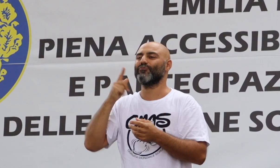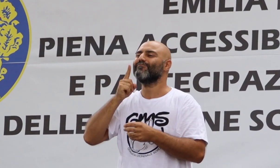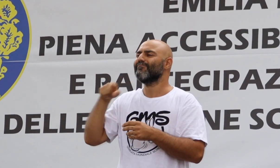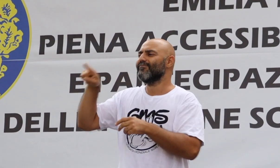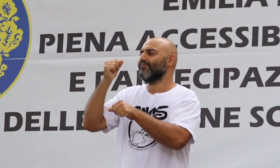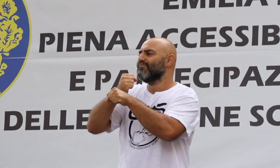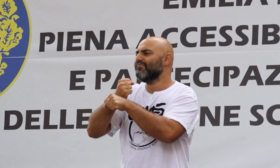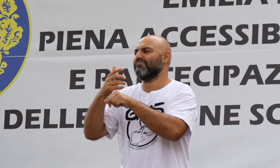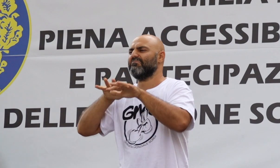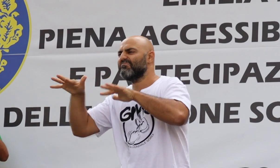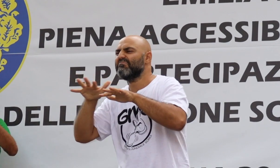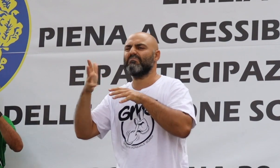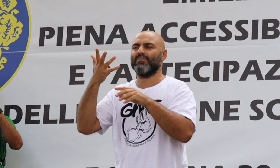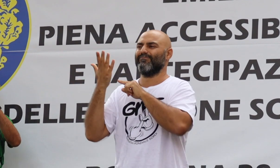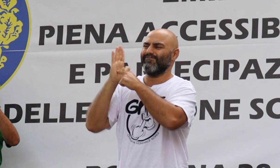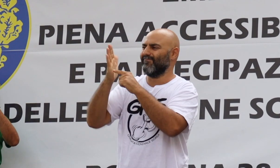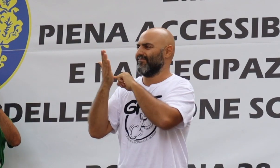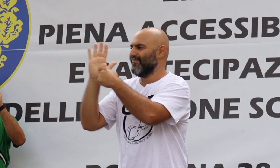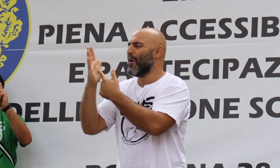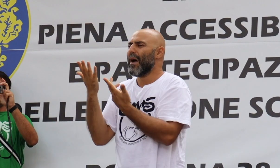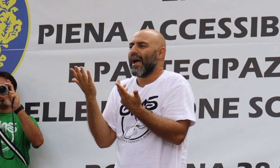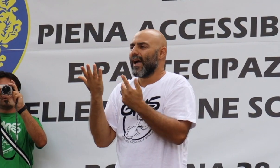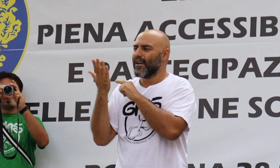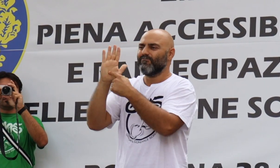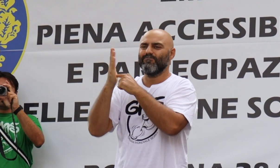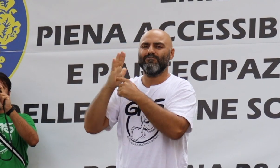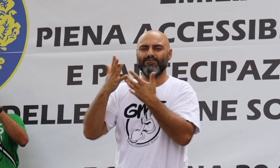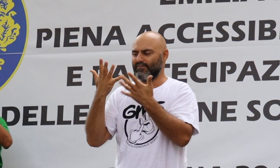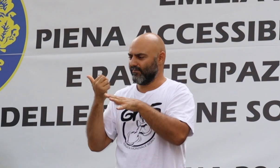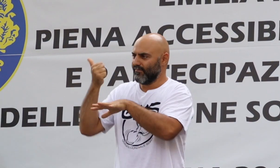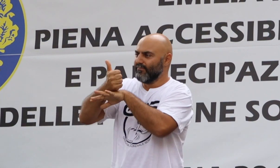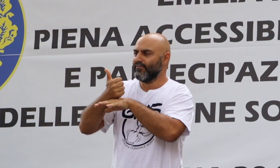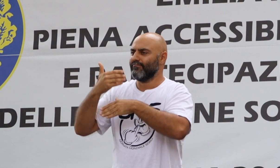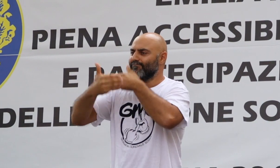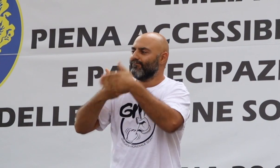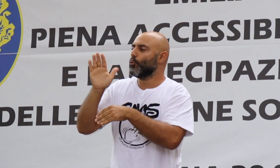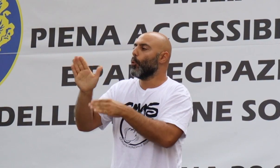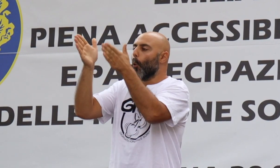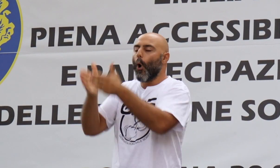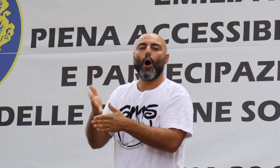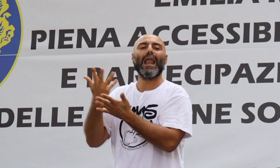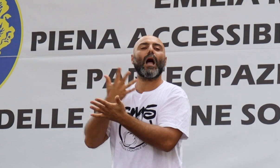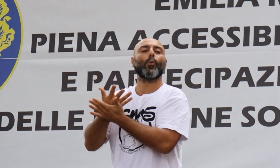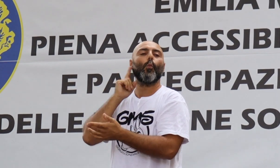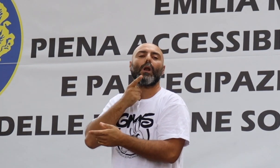protagonisti. Noi conoscevamo bene la storia dei sordi e tutte le difficoltà a farsi vedere